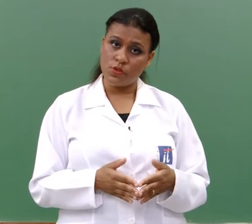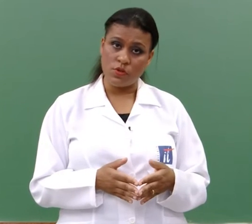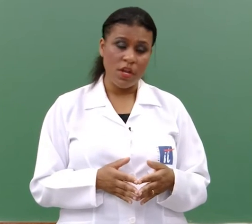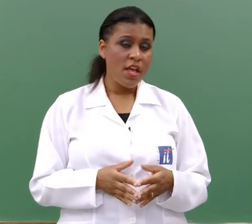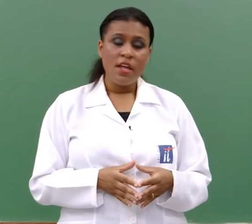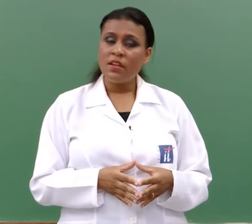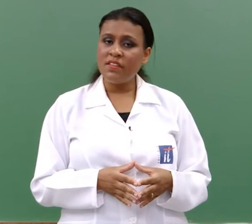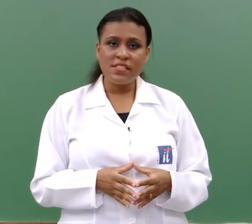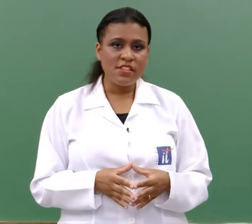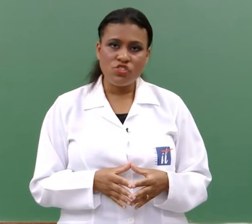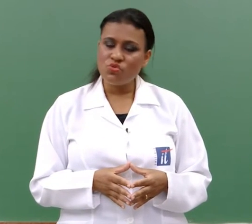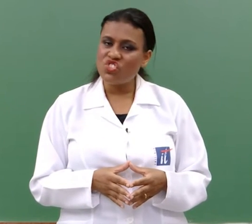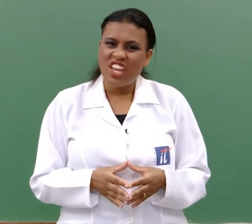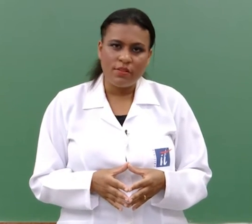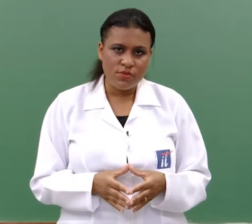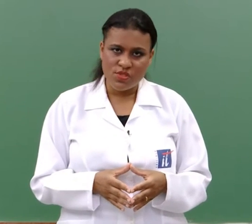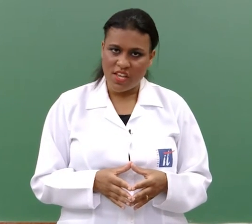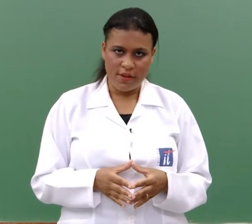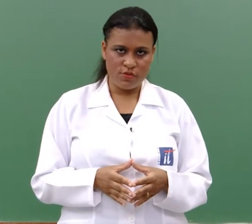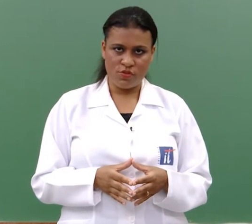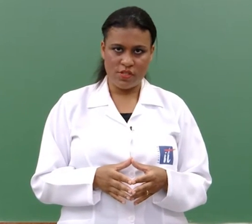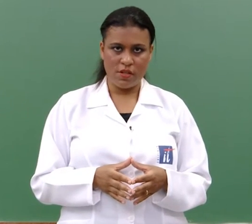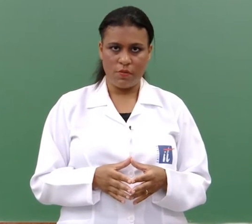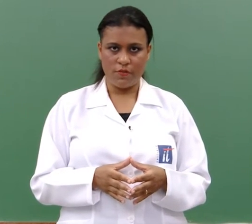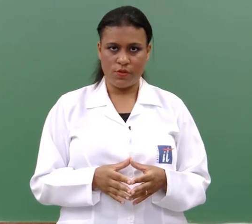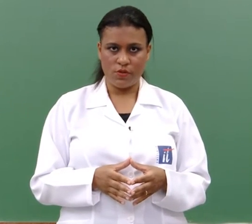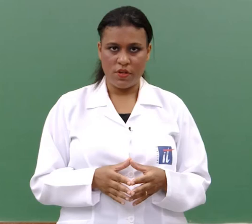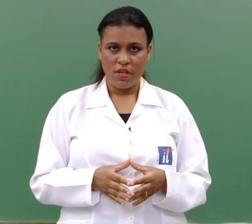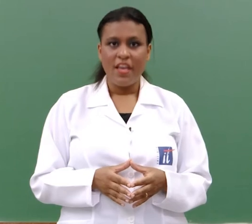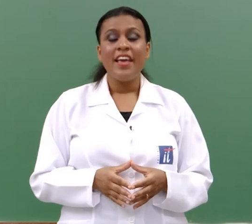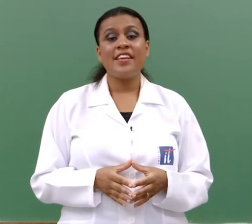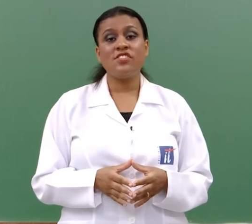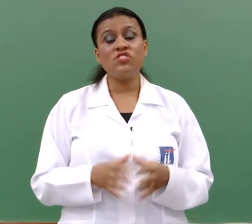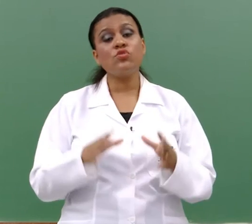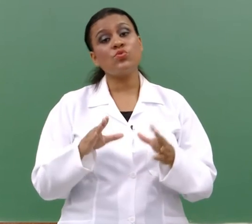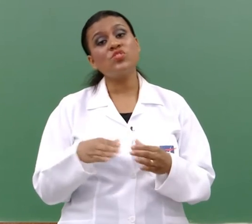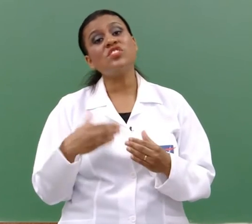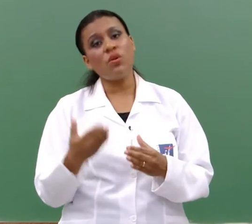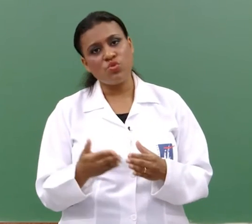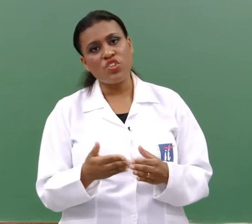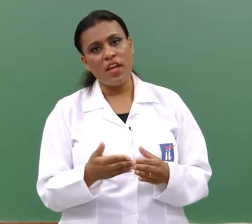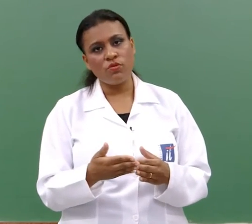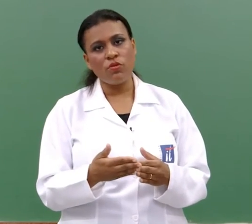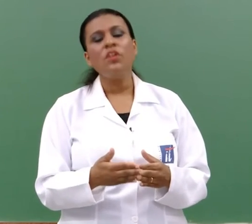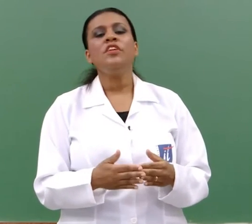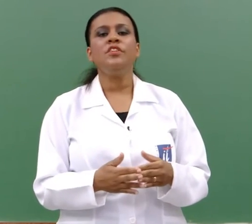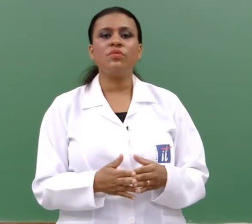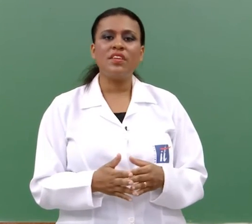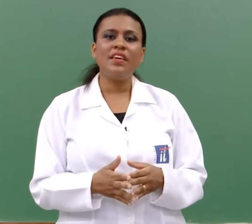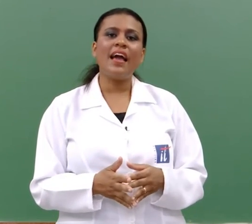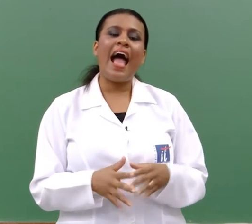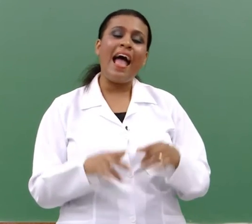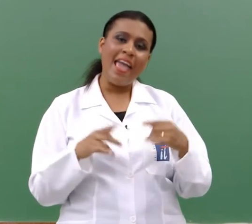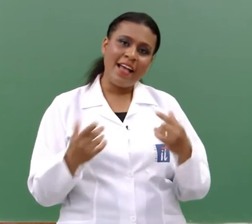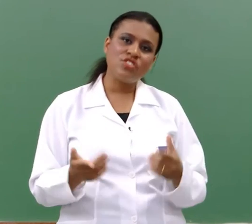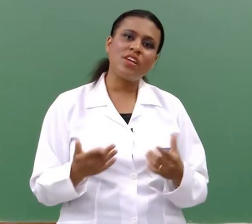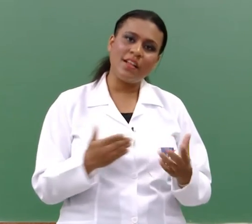professor. Não existe um jeito certo de ser professor. Existe o seu jeito e o que a ética da